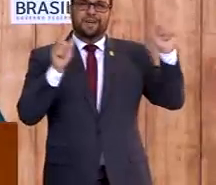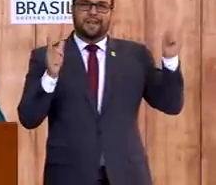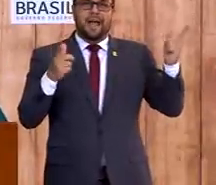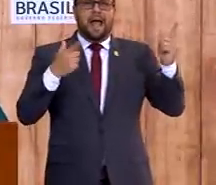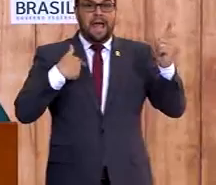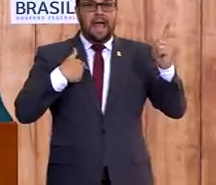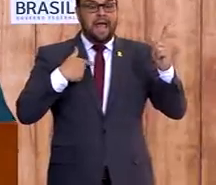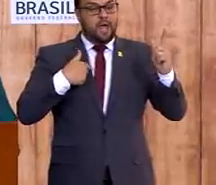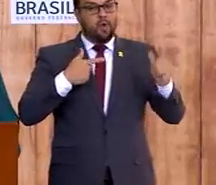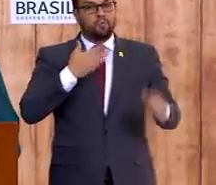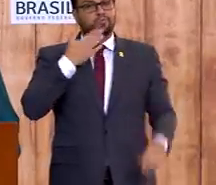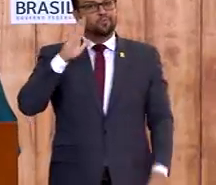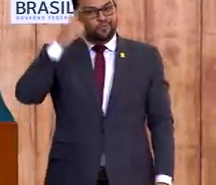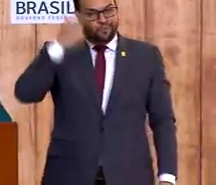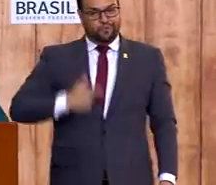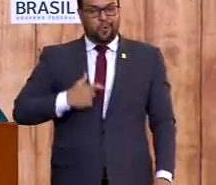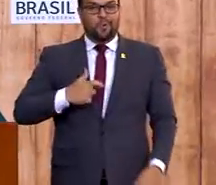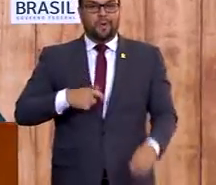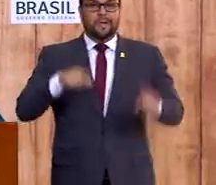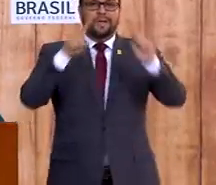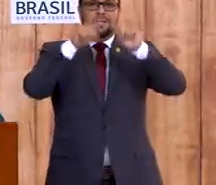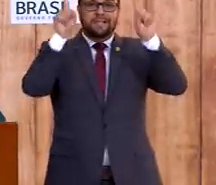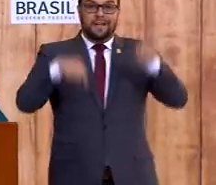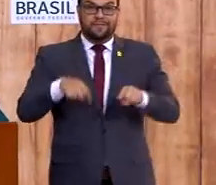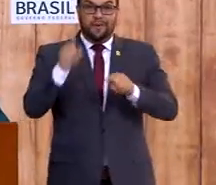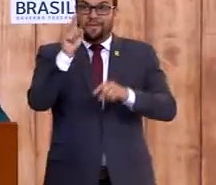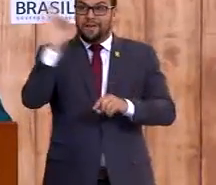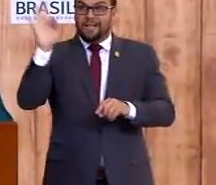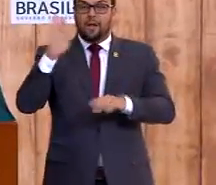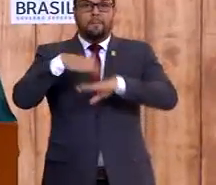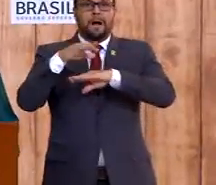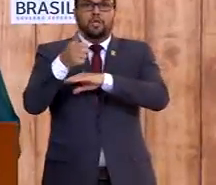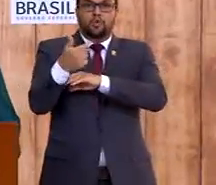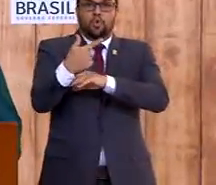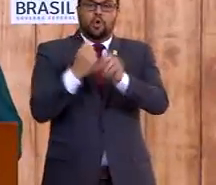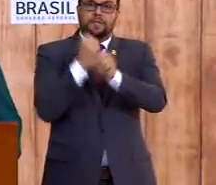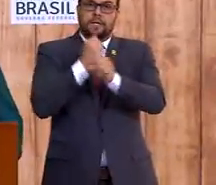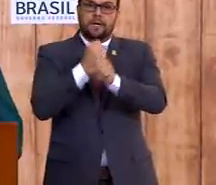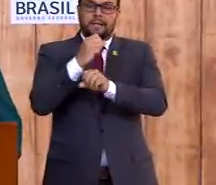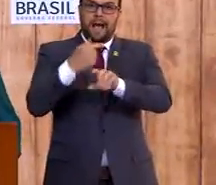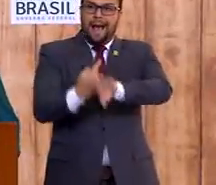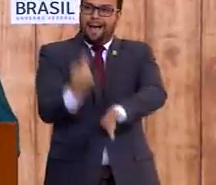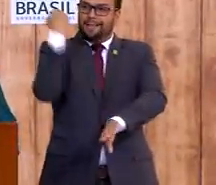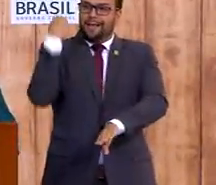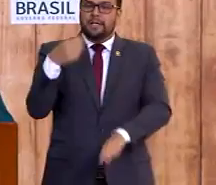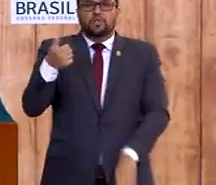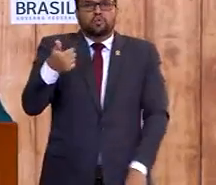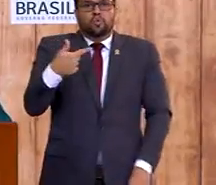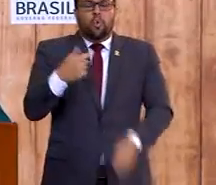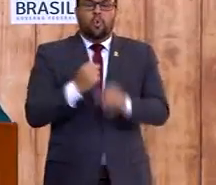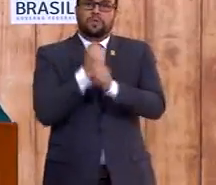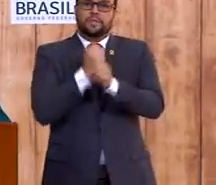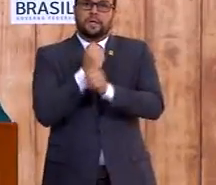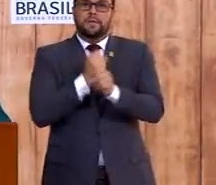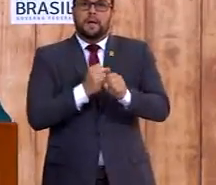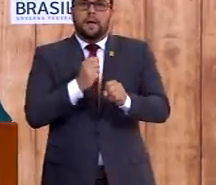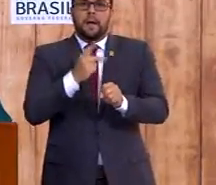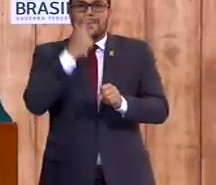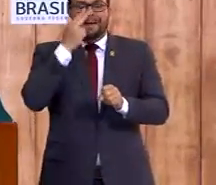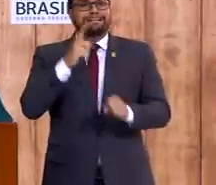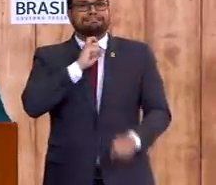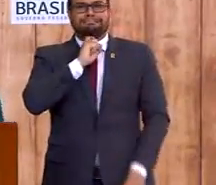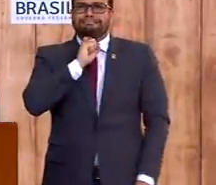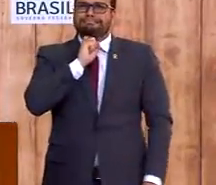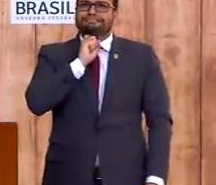servidora pública federal há mais de 12 anos e há 12 anos atrás essa era uma uma conduta e não